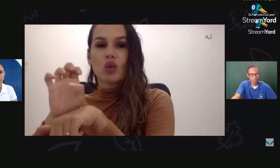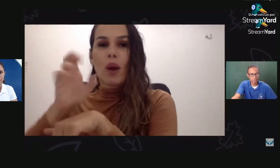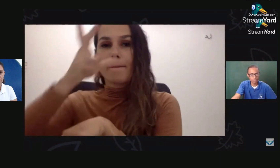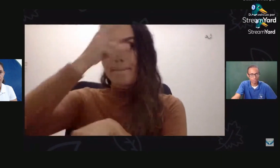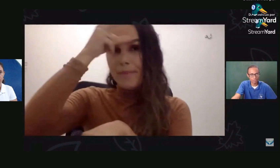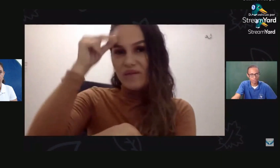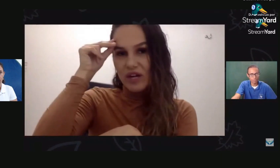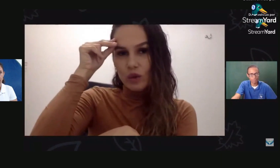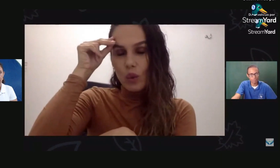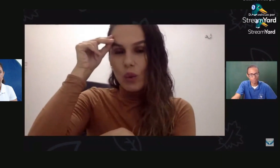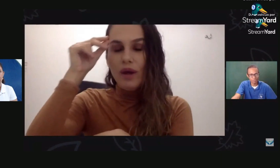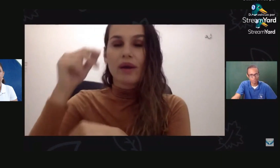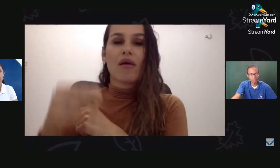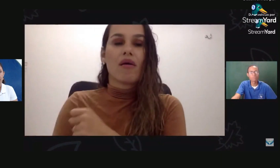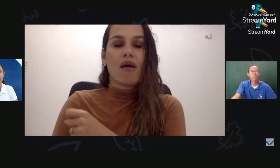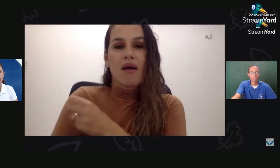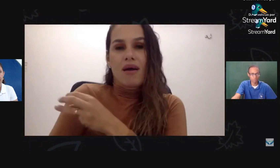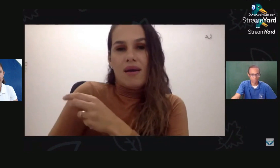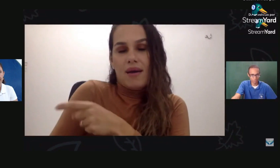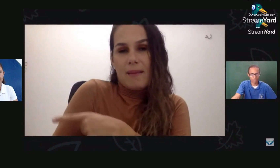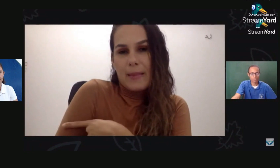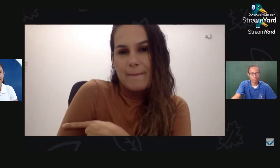prefeitura, no Felipe Smaldoni,